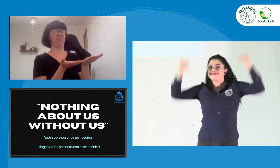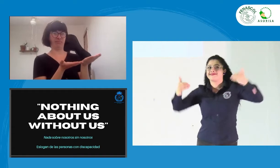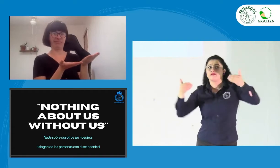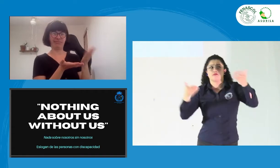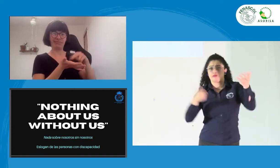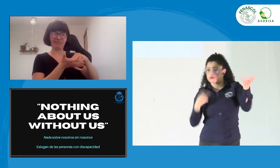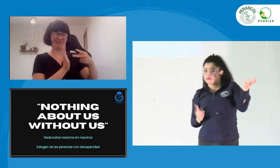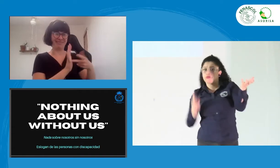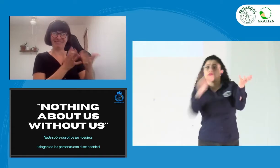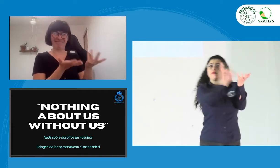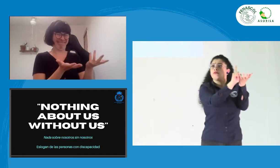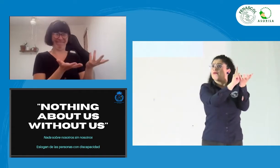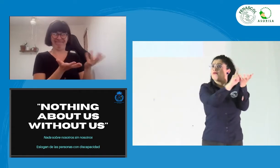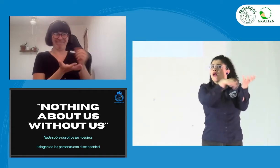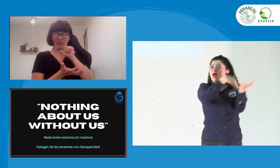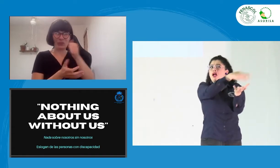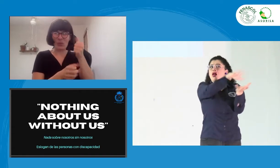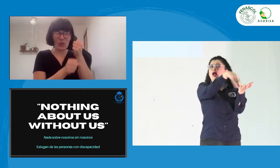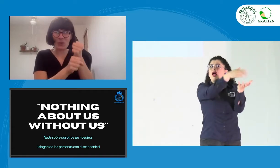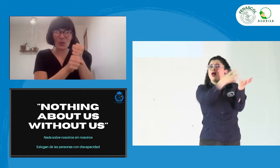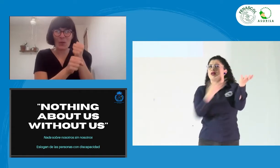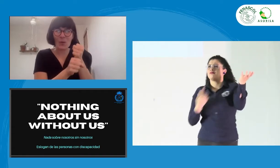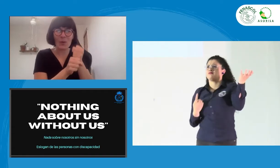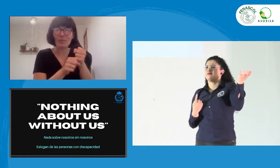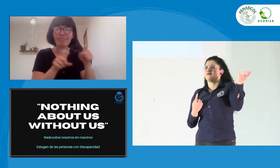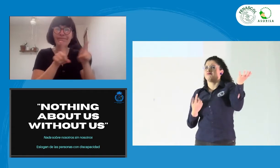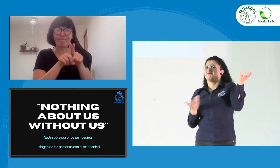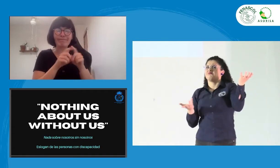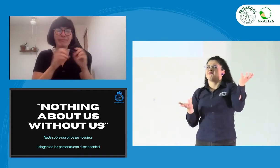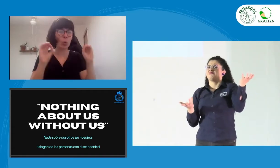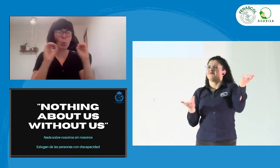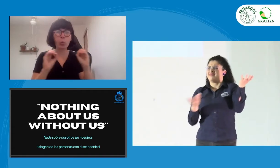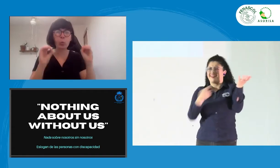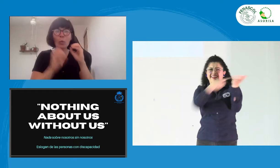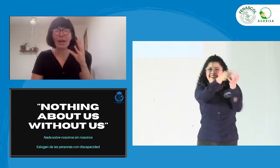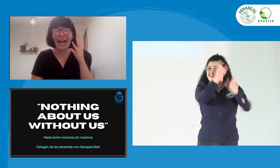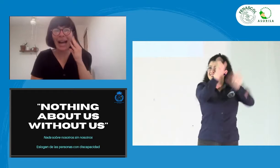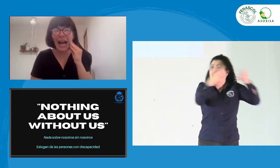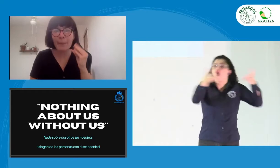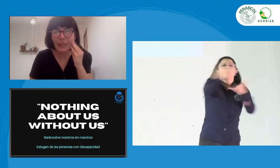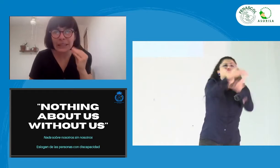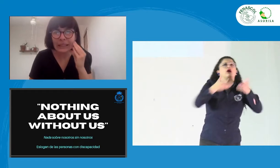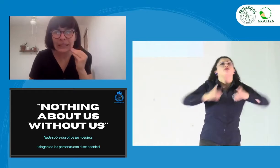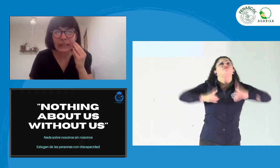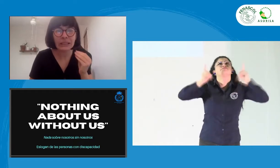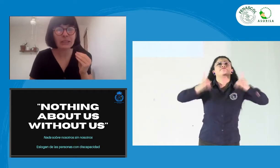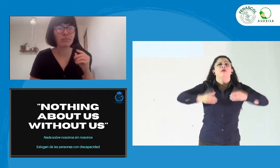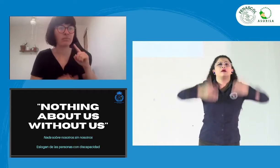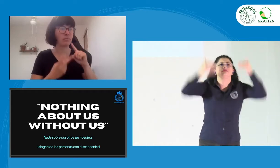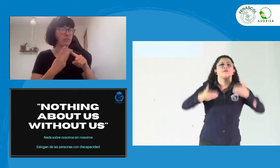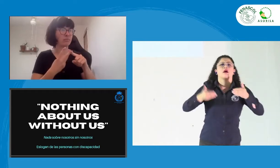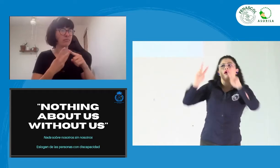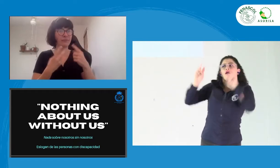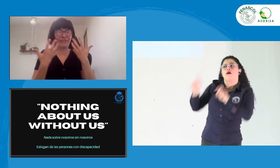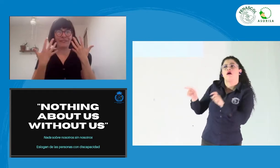tomadores de decisión, a personas con discapacidad. Obviamente, ese trabajo no debe hacerse de esa manera.